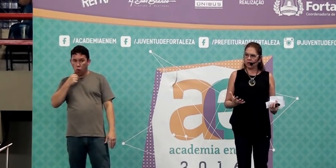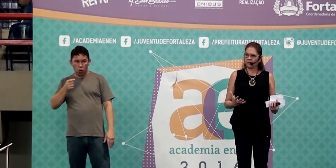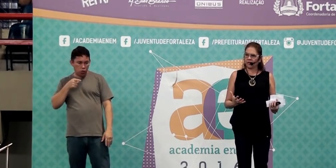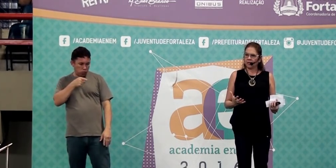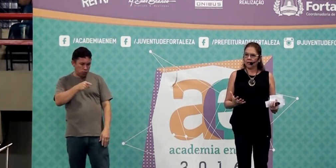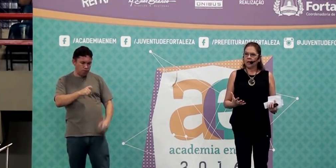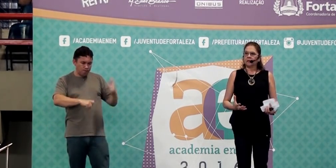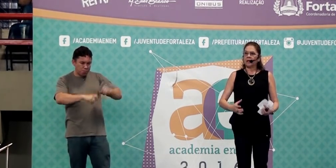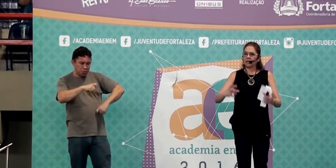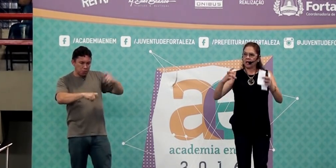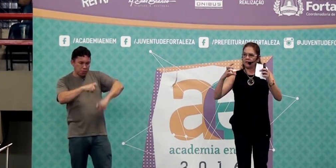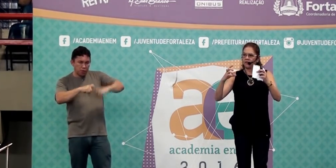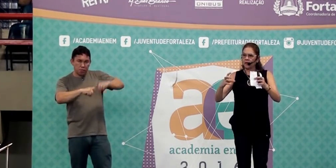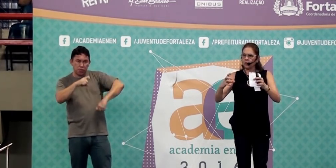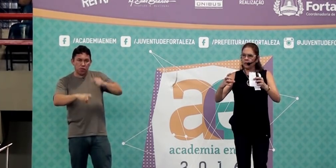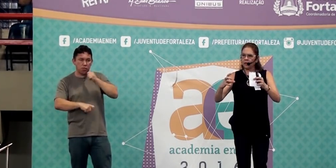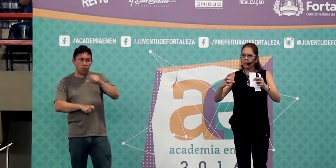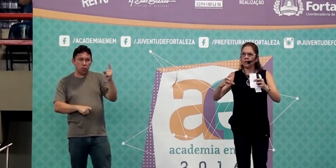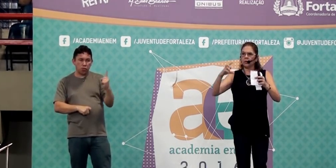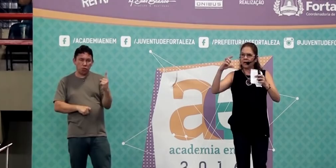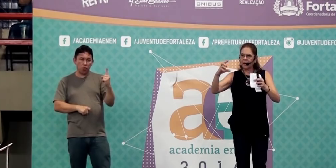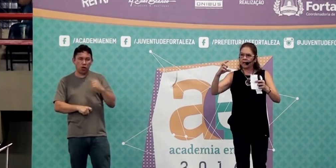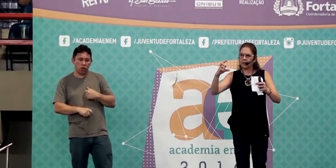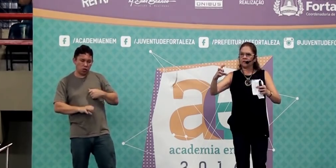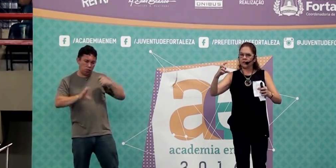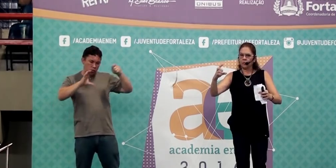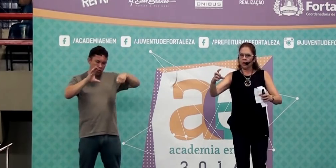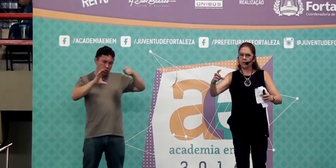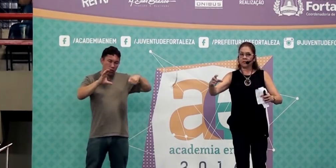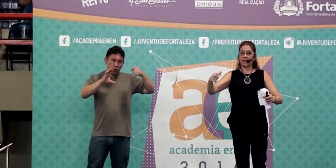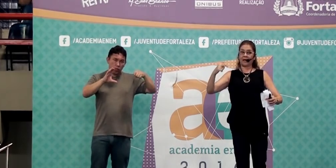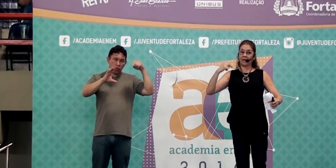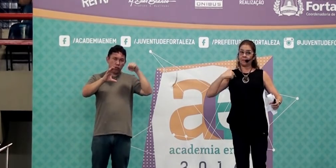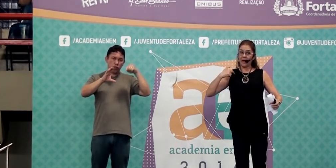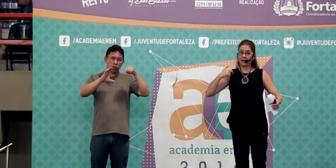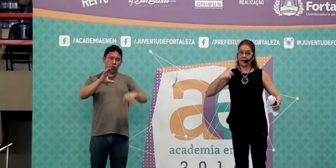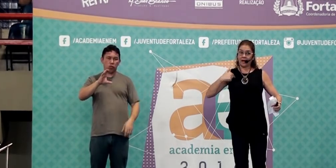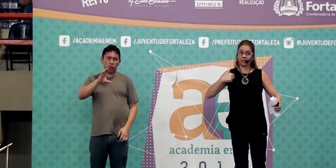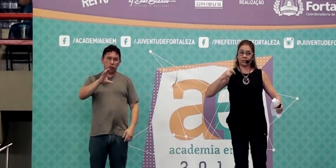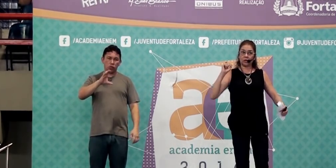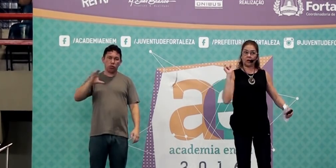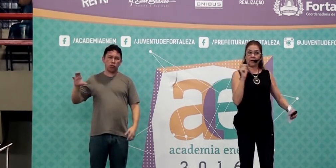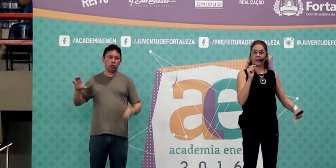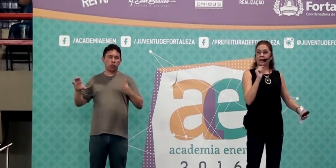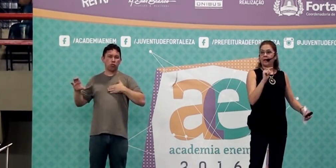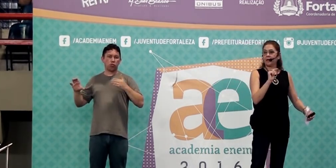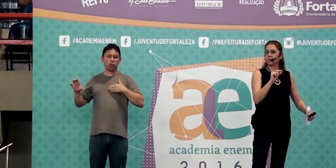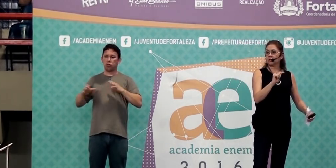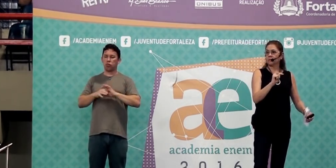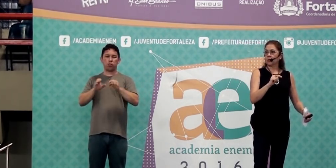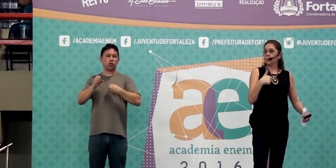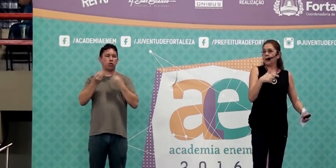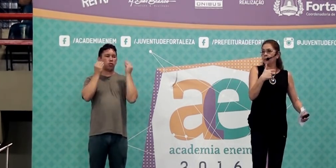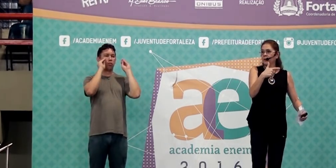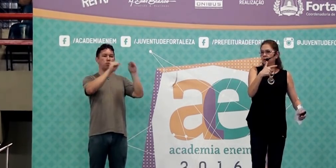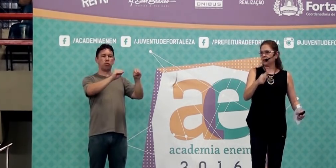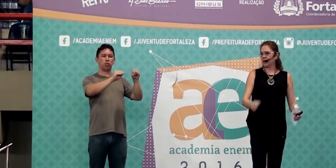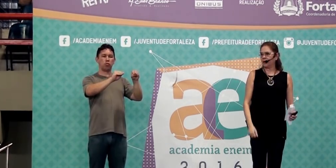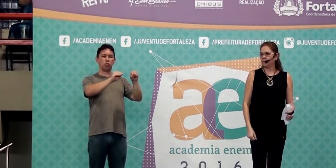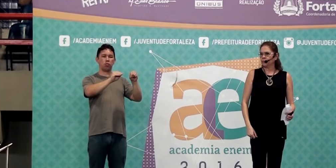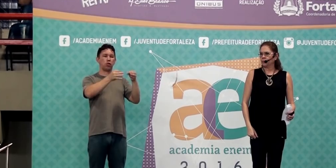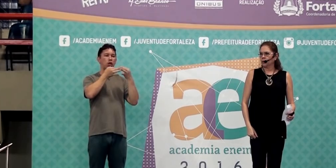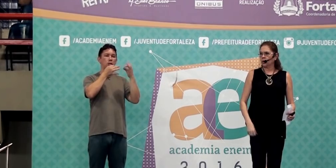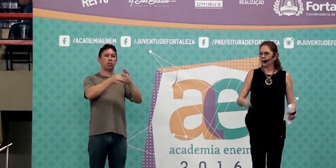mesma jovem, tem quem filme e o cara que filmou tem a liberdade de colocar na rede o